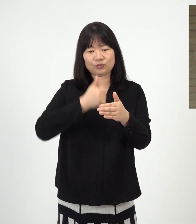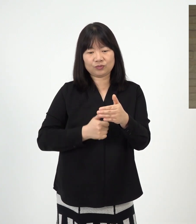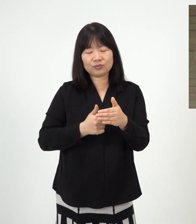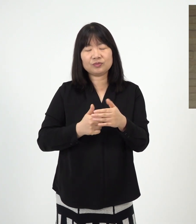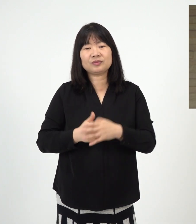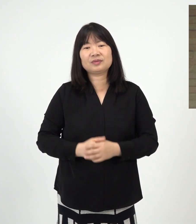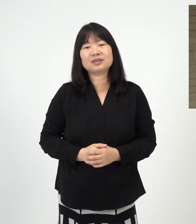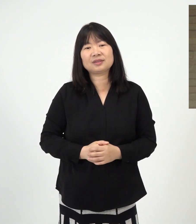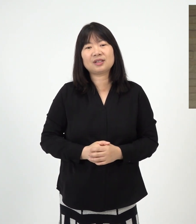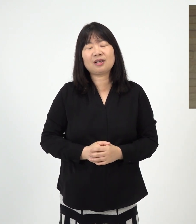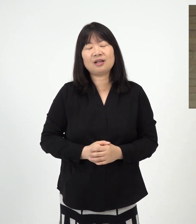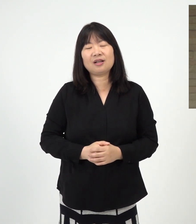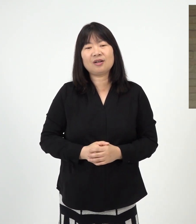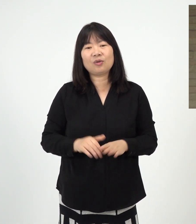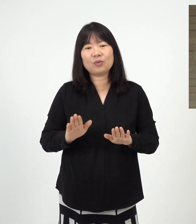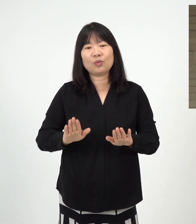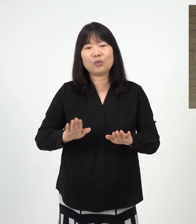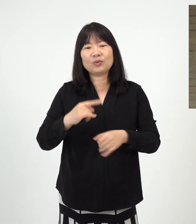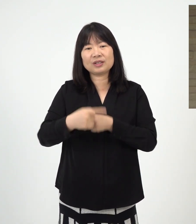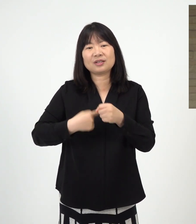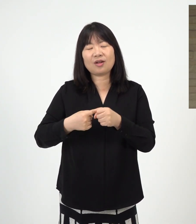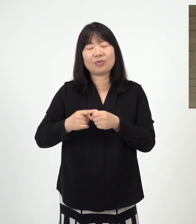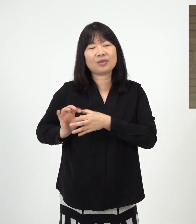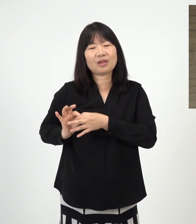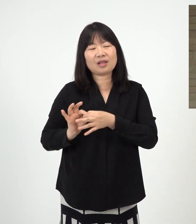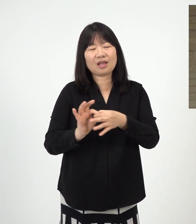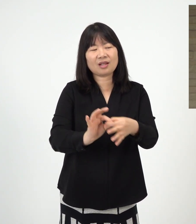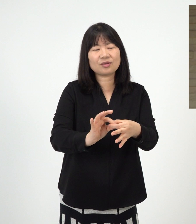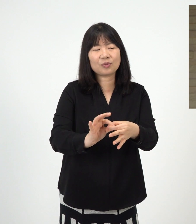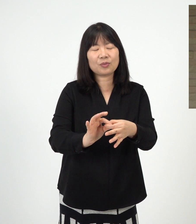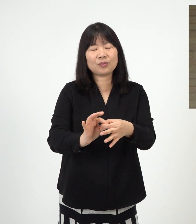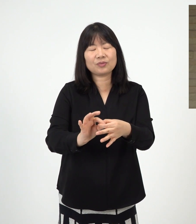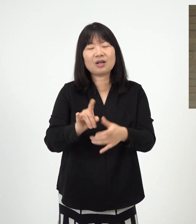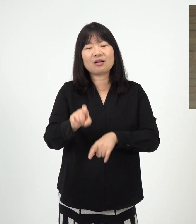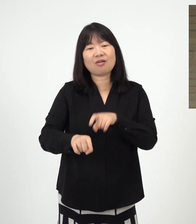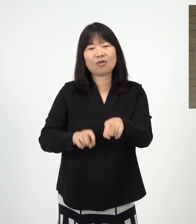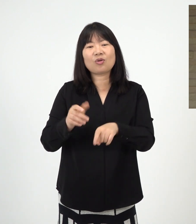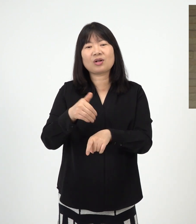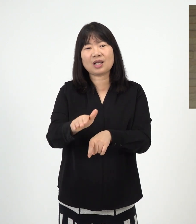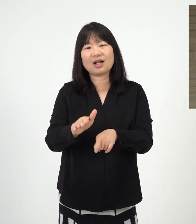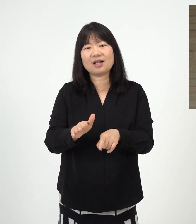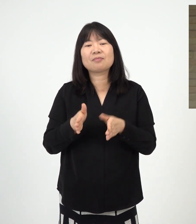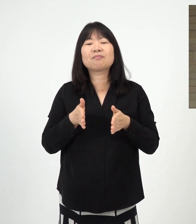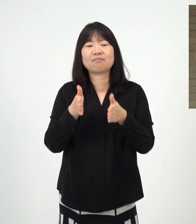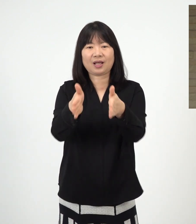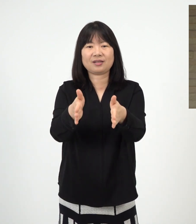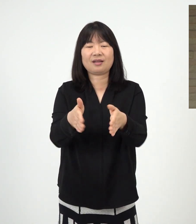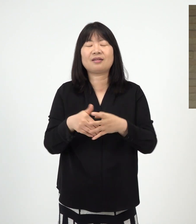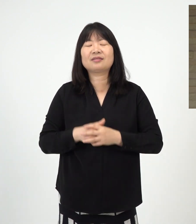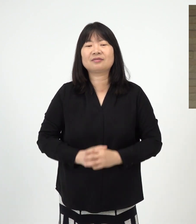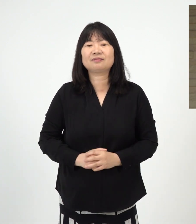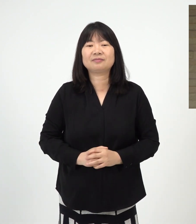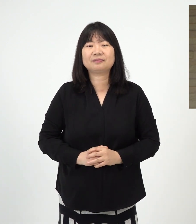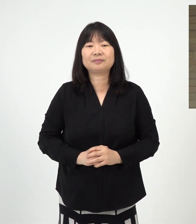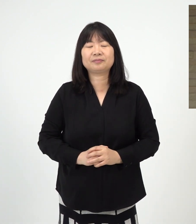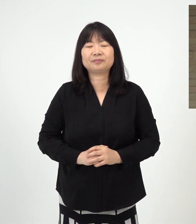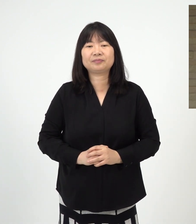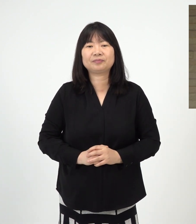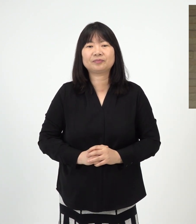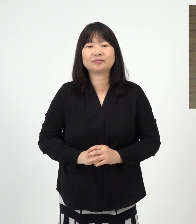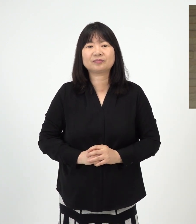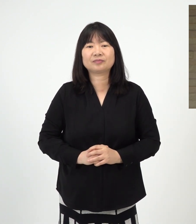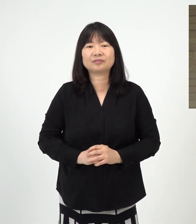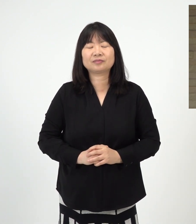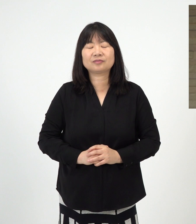이것이 금년 한 해도 우리가 묵묵히 흔들리지 않고 걸어가야 될 올 한 해 우리에게 던져진